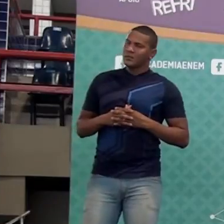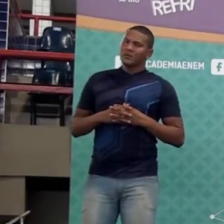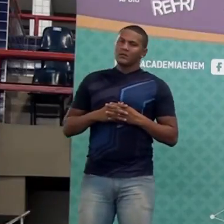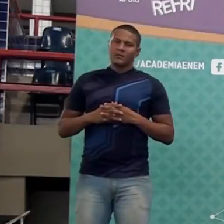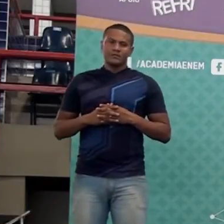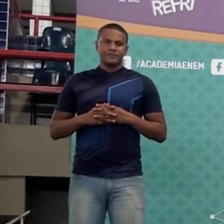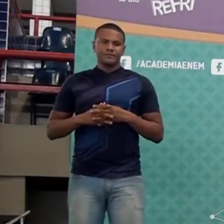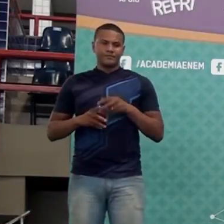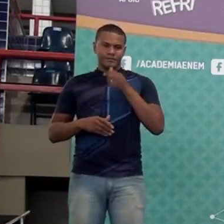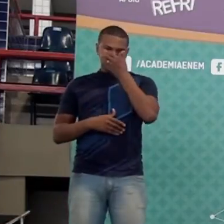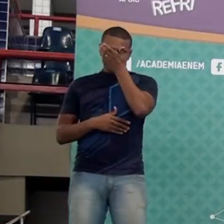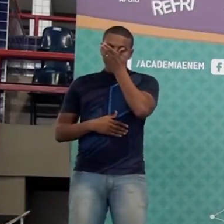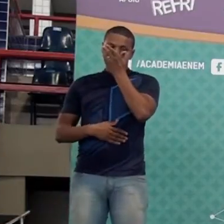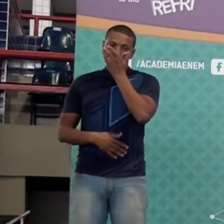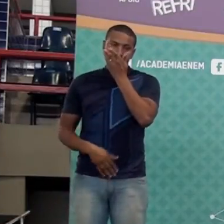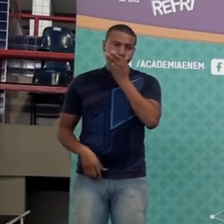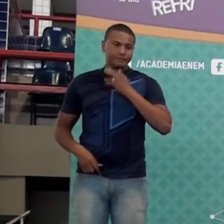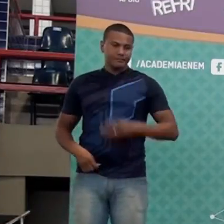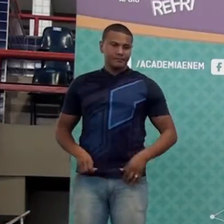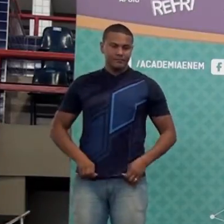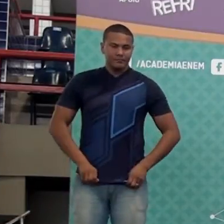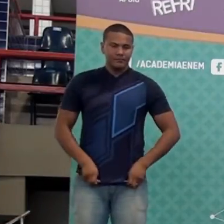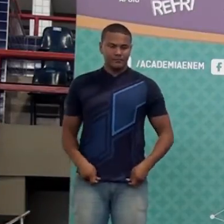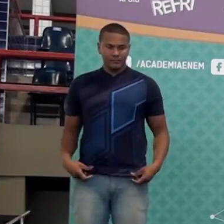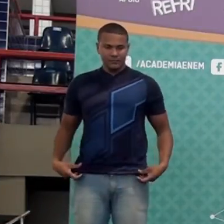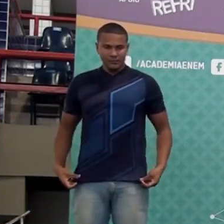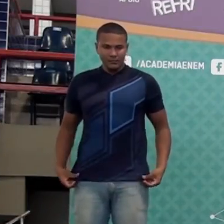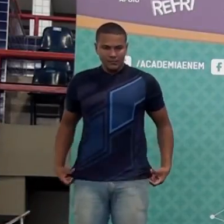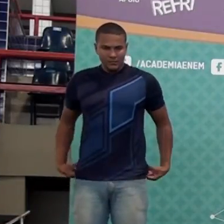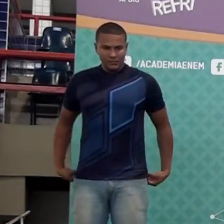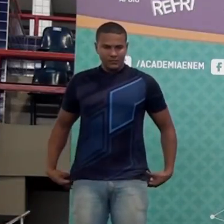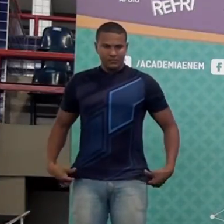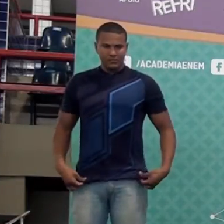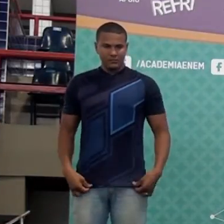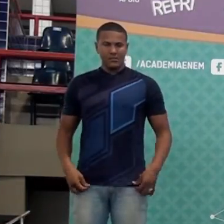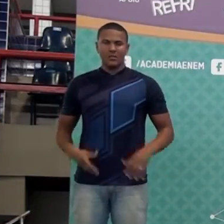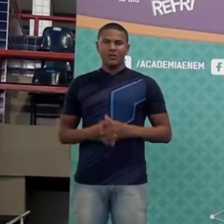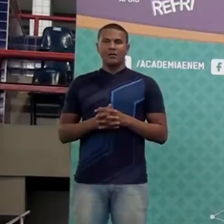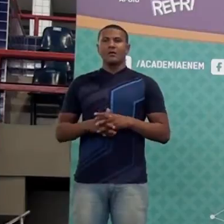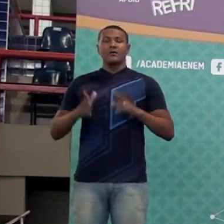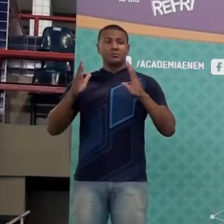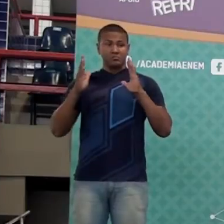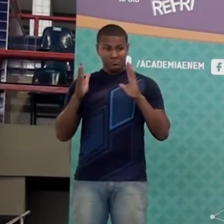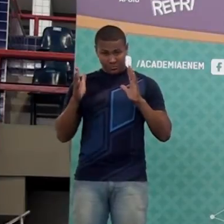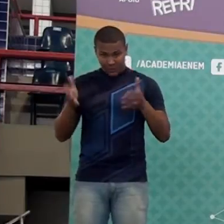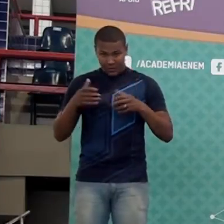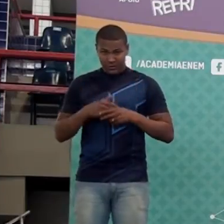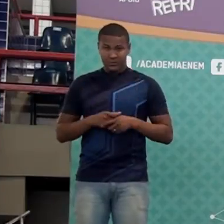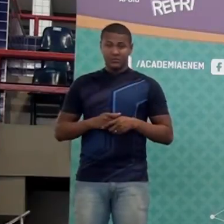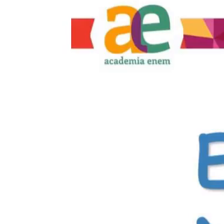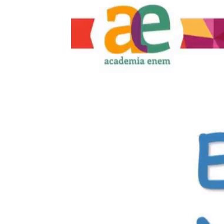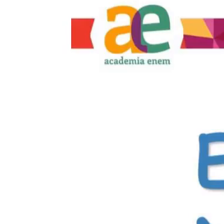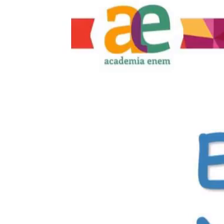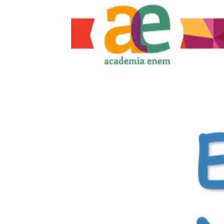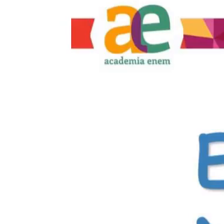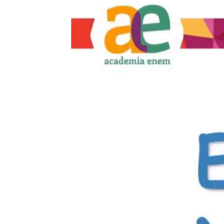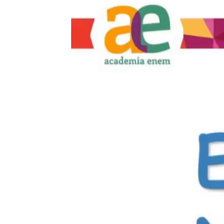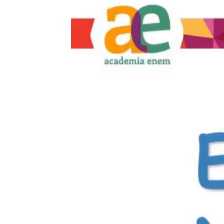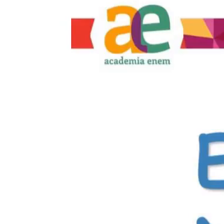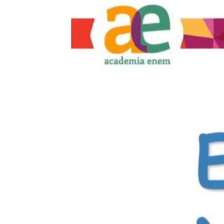Vamos para o próximo. Já falamos de etanol, já falamos de biodiesel. Vamos falar agora de